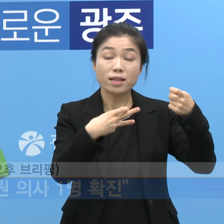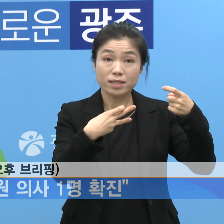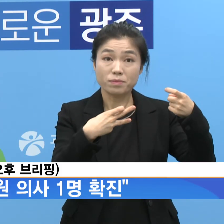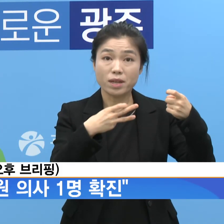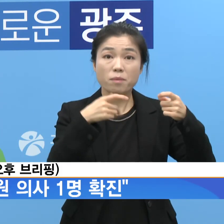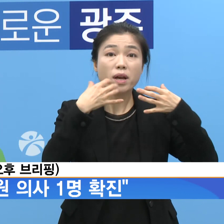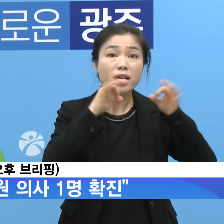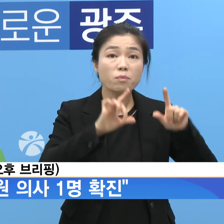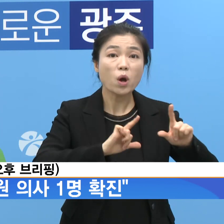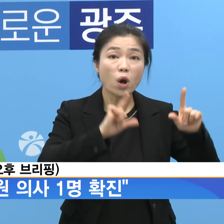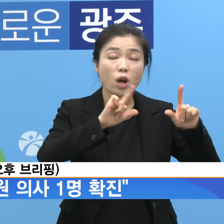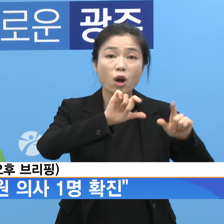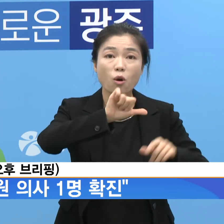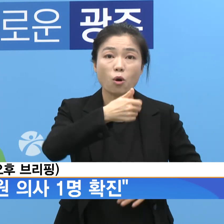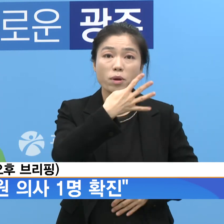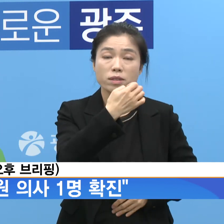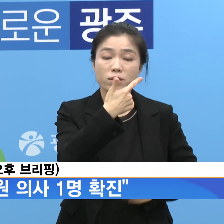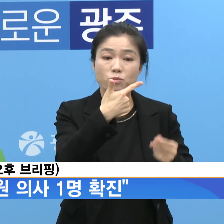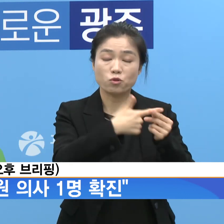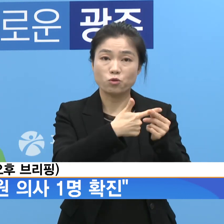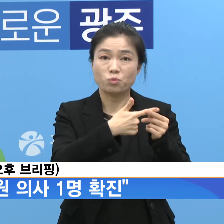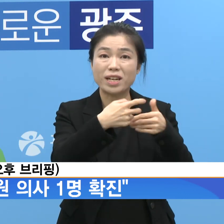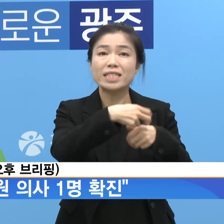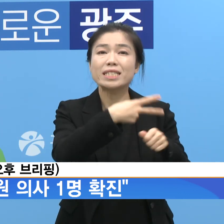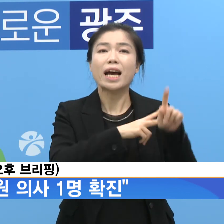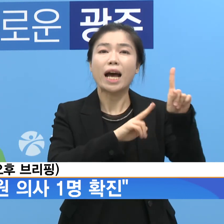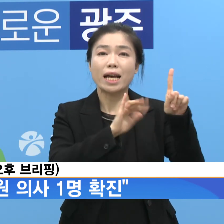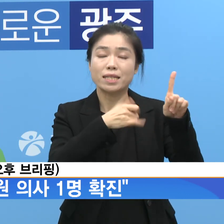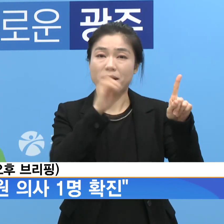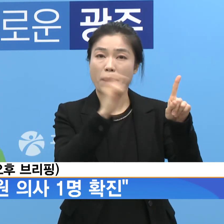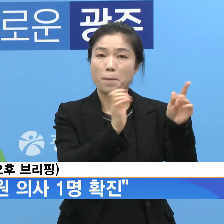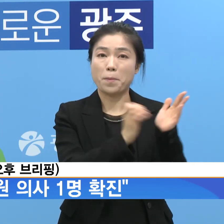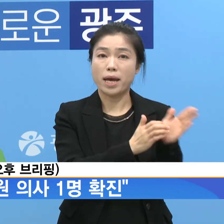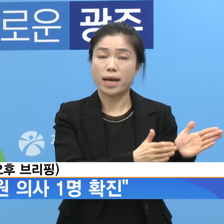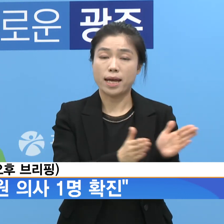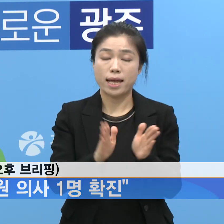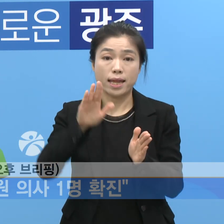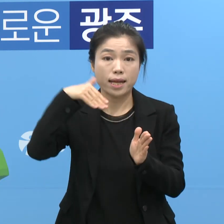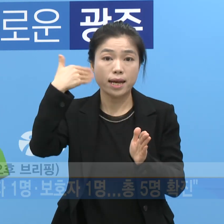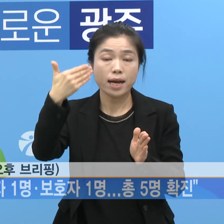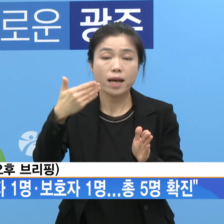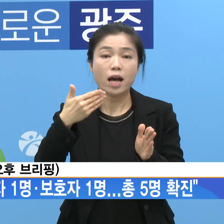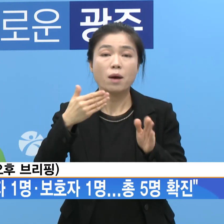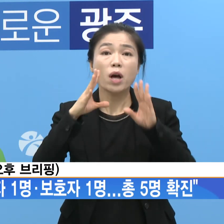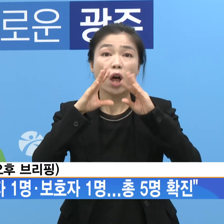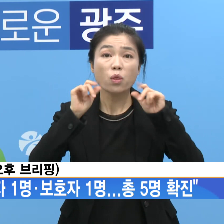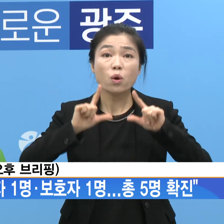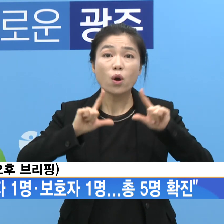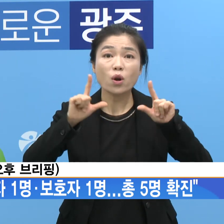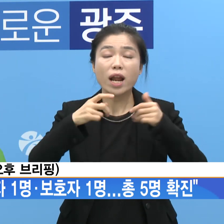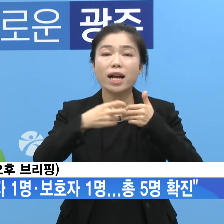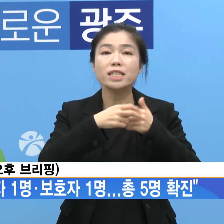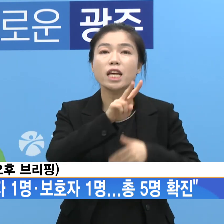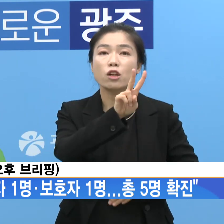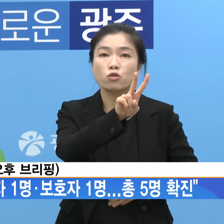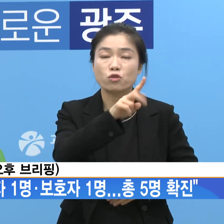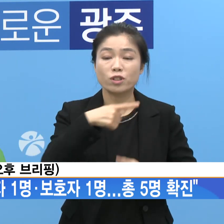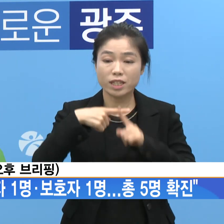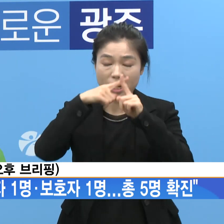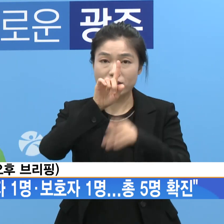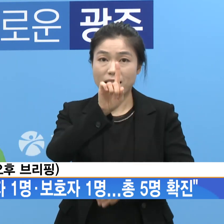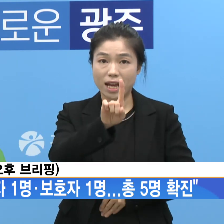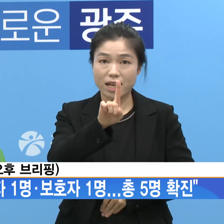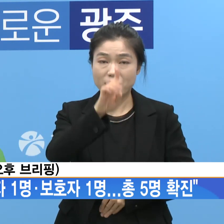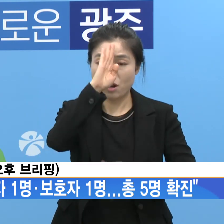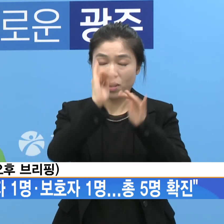지표 한족 46번 이 의사 한 명이 발생 했구요 14일 토요일에 는 의사 2명 간호사 1명